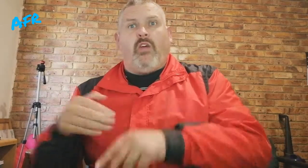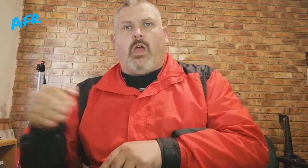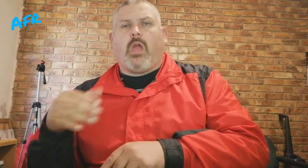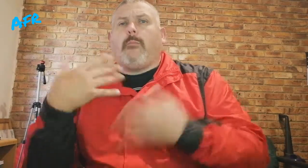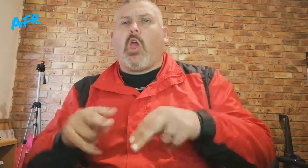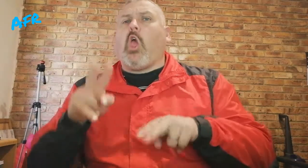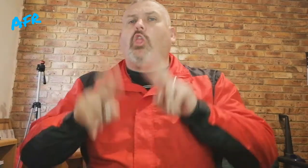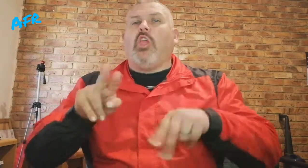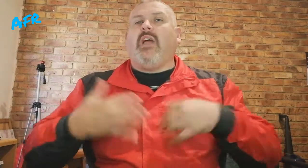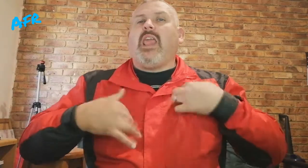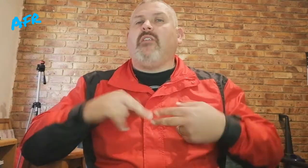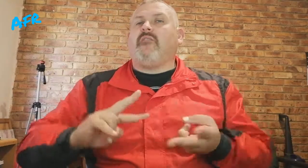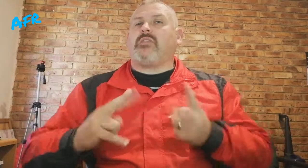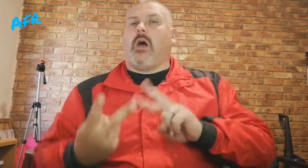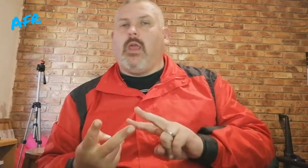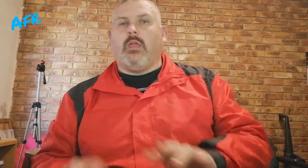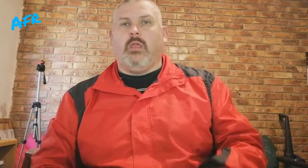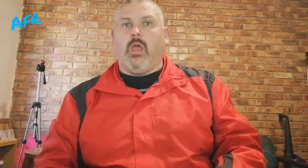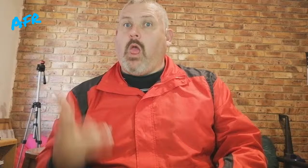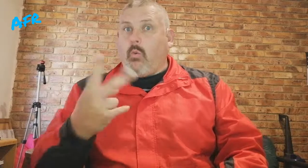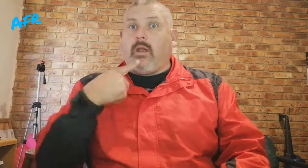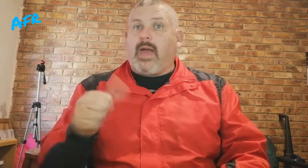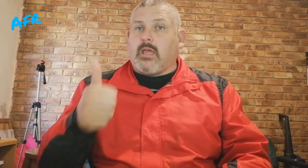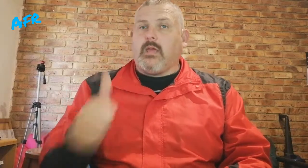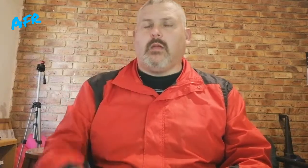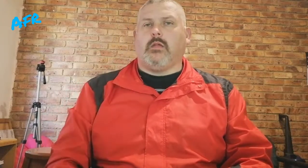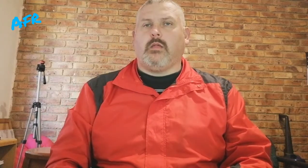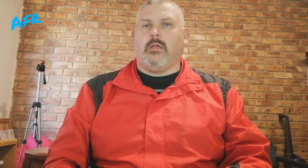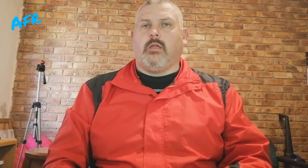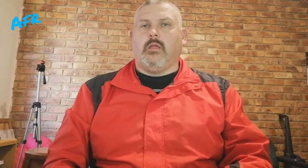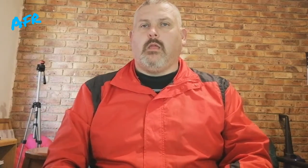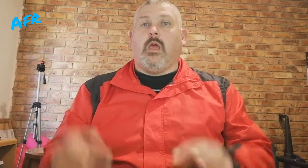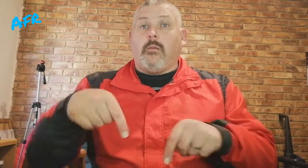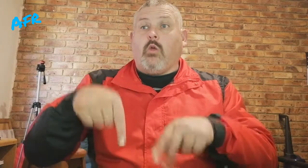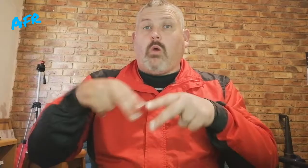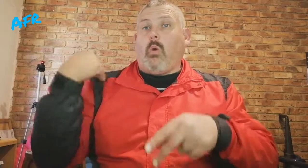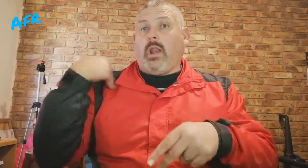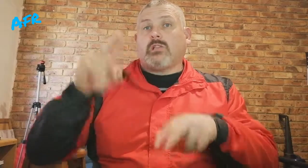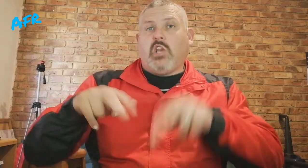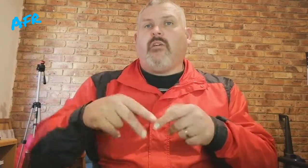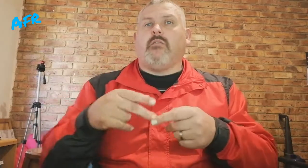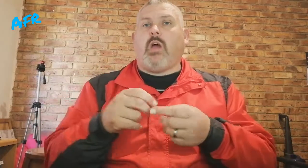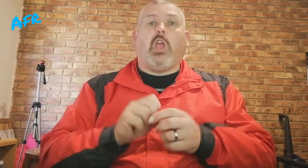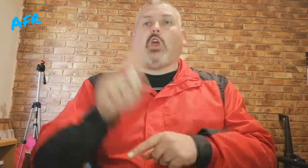Nieder gebruik, nieder lewende vertaling, ook lekker. Nou, onlangs nieder